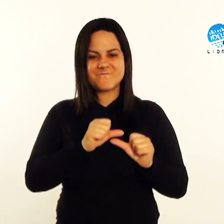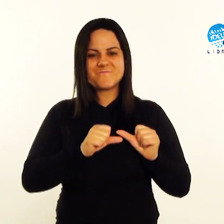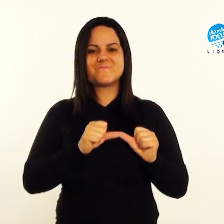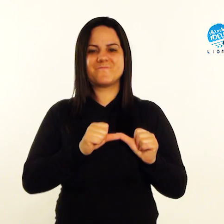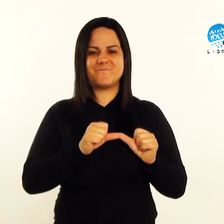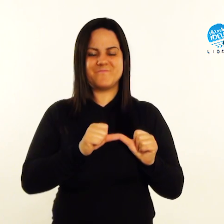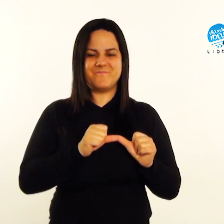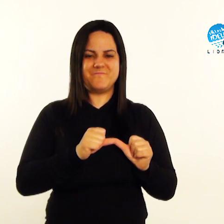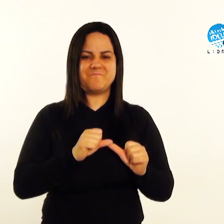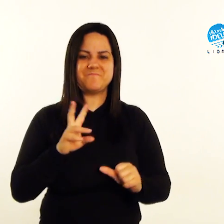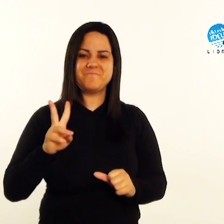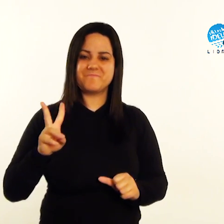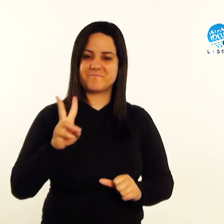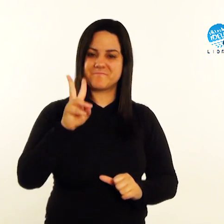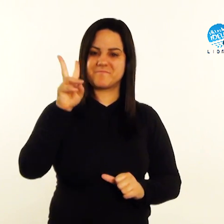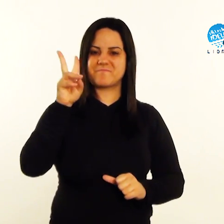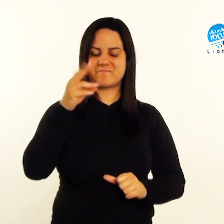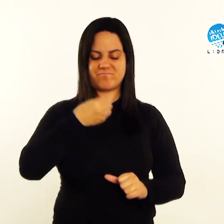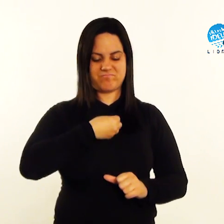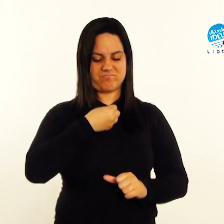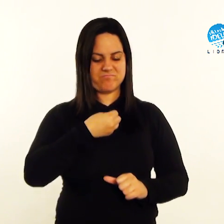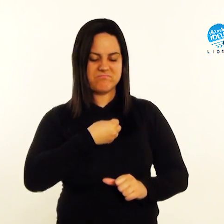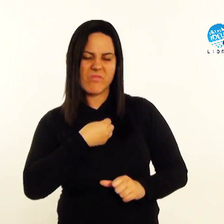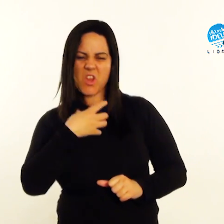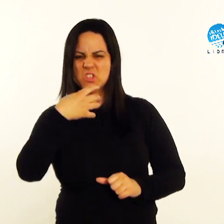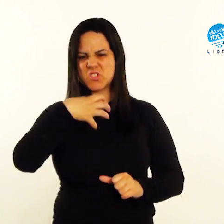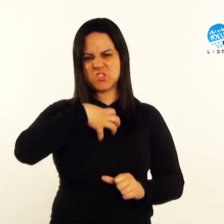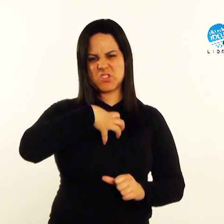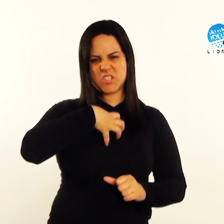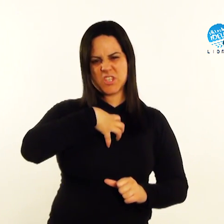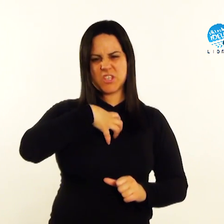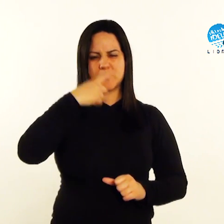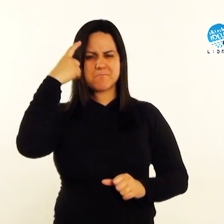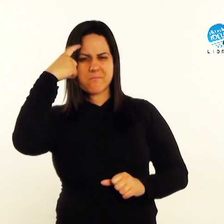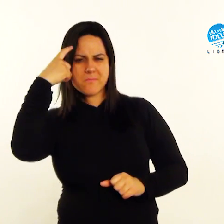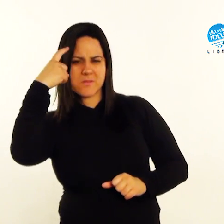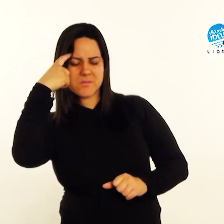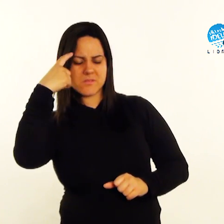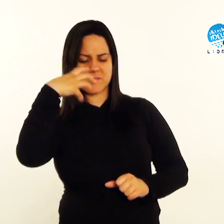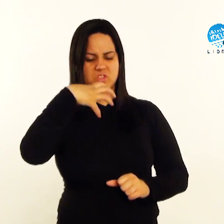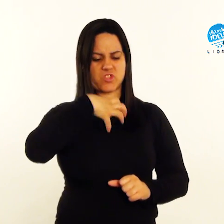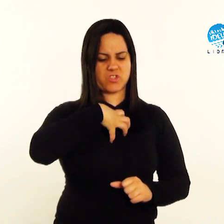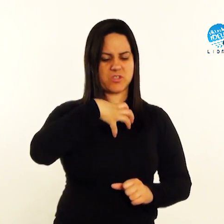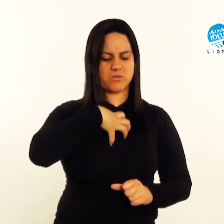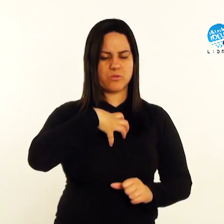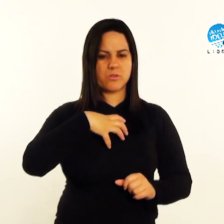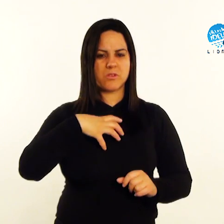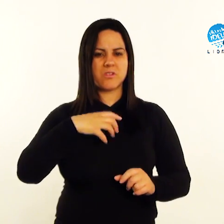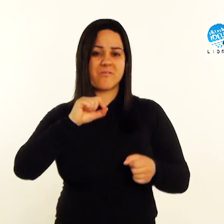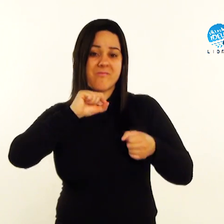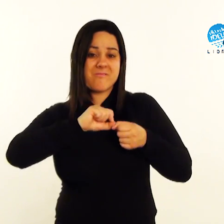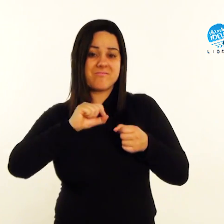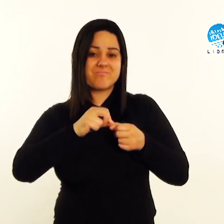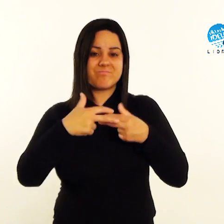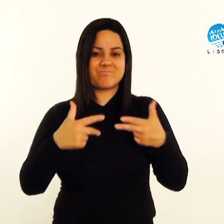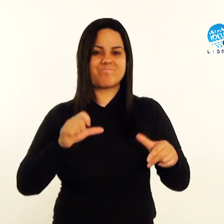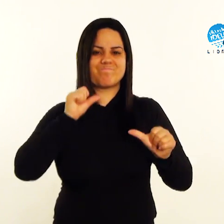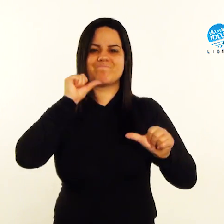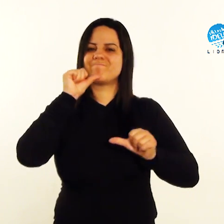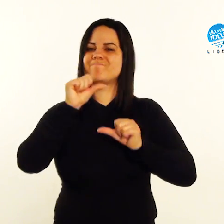ele, nos seus valores, na sua maneira de pensar e no seu jeito de agir. Eu quero dizer para